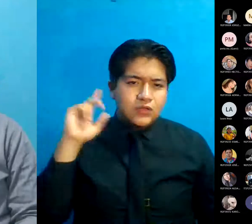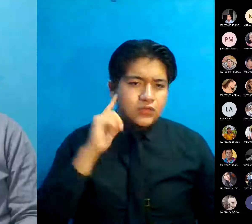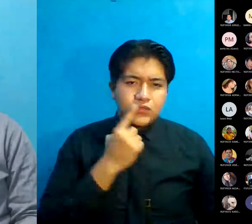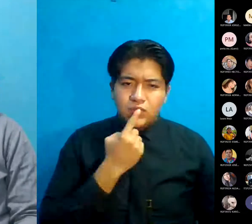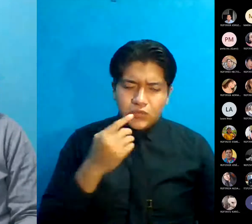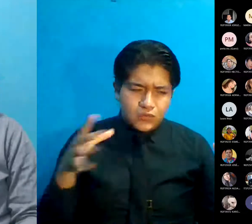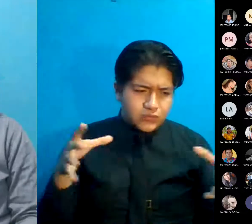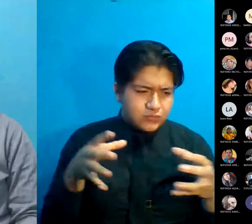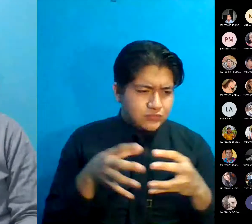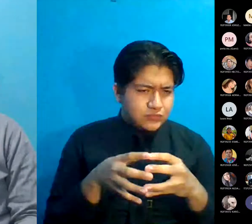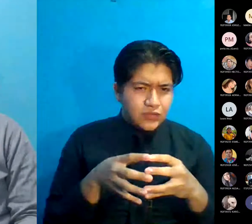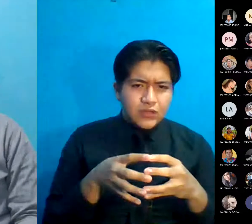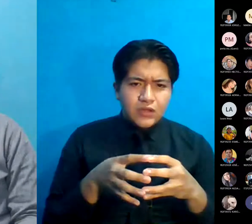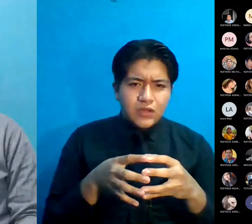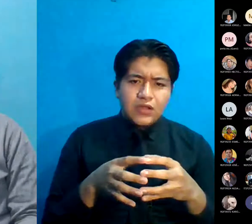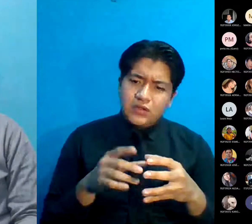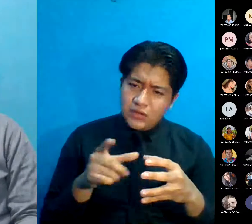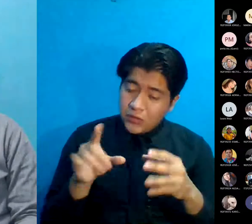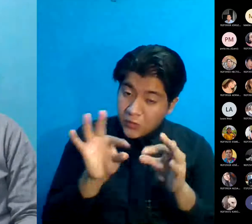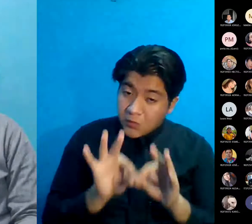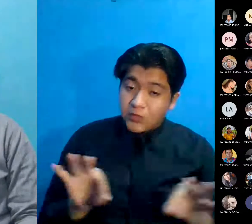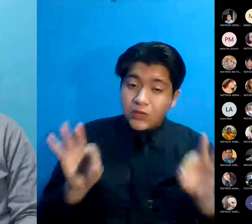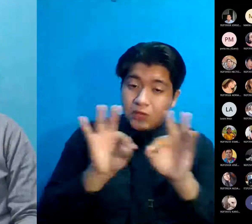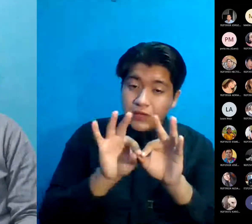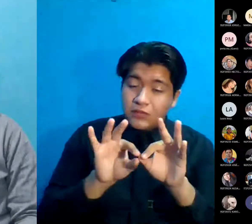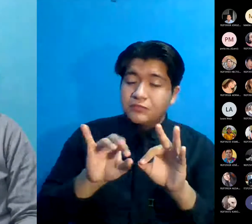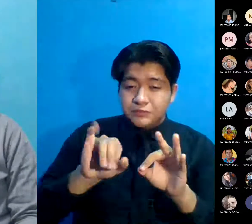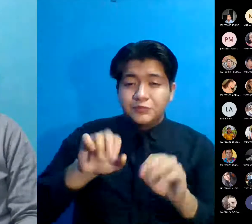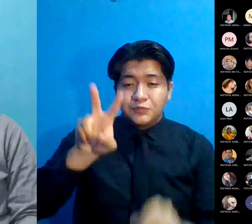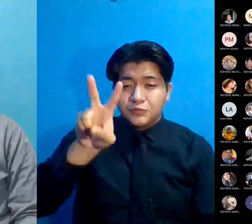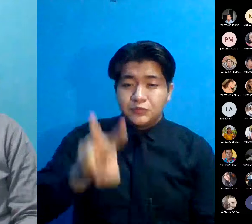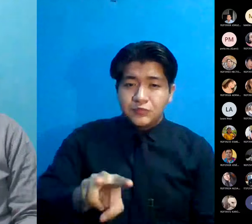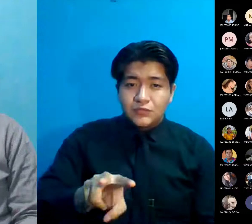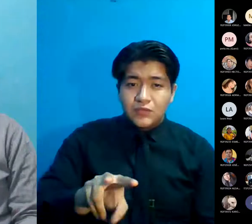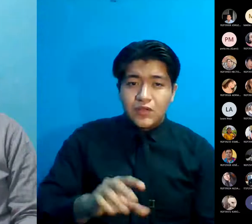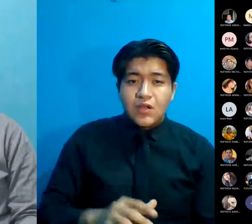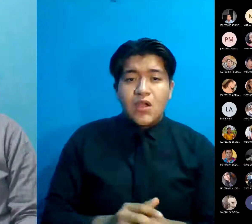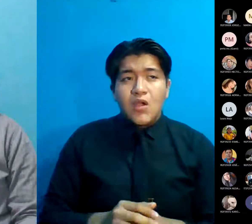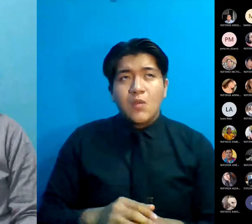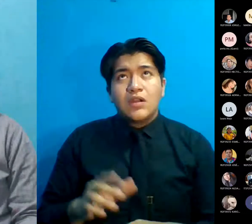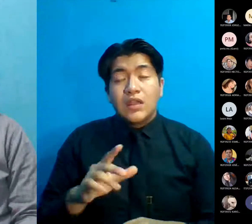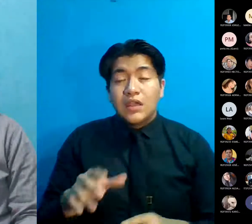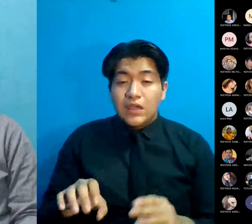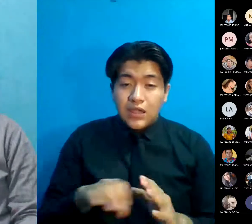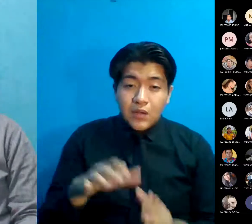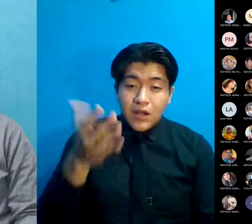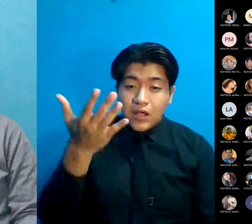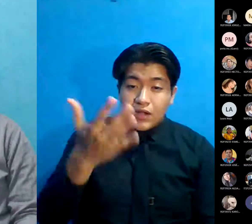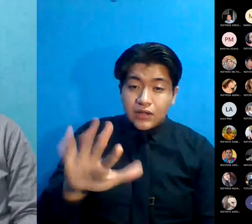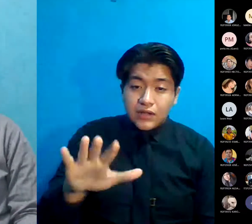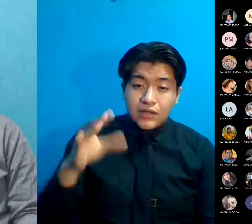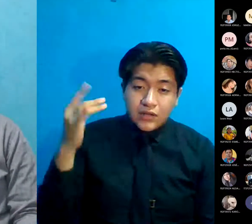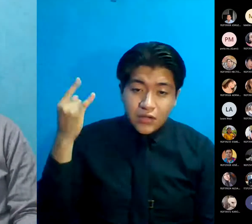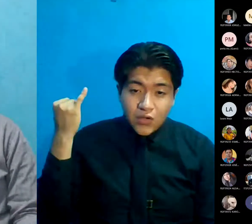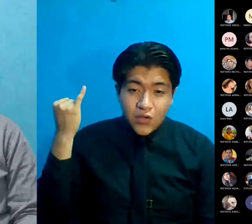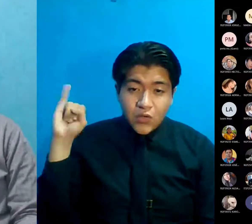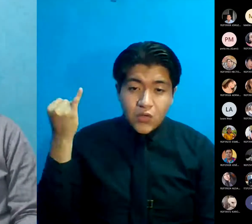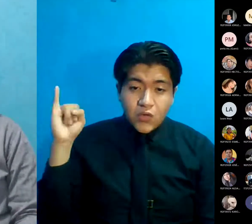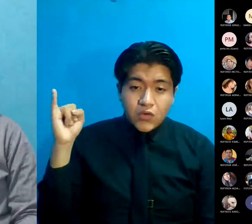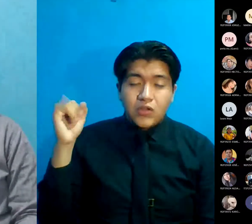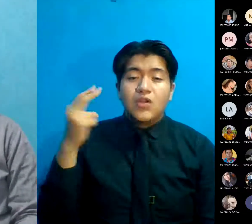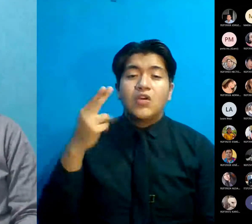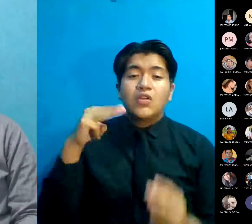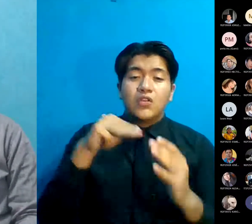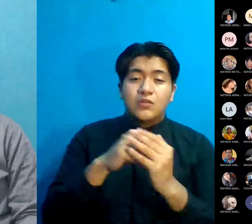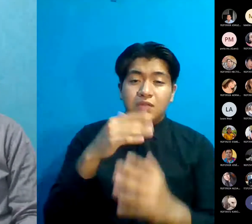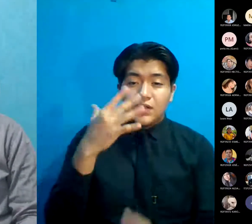bastante pues, sí, importantes. Por ejemplo, el 10 de junio de 2005 se decretó en